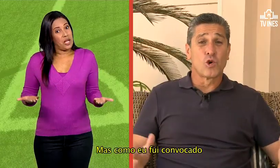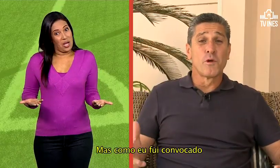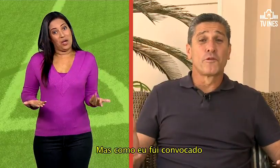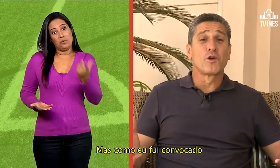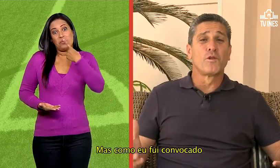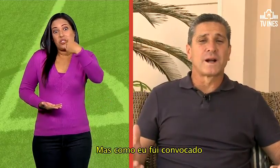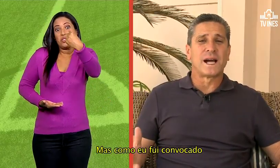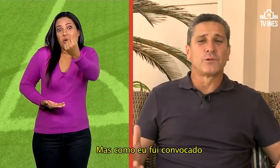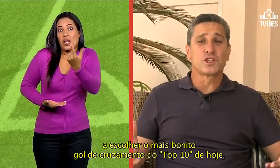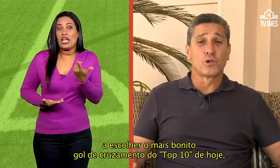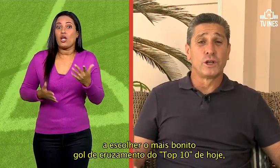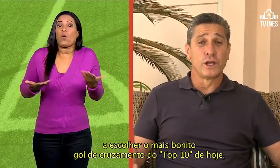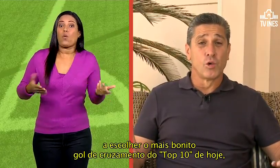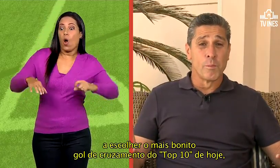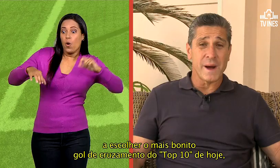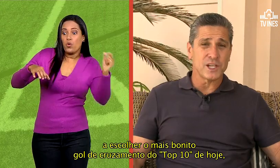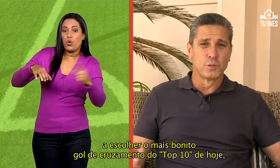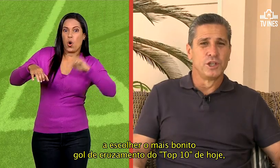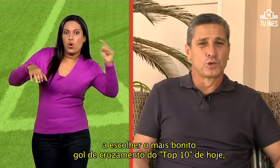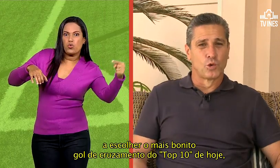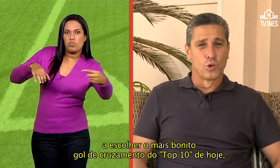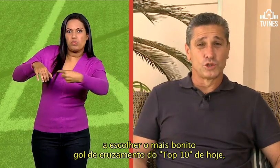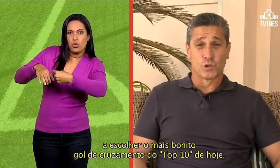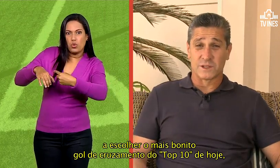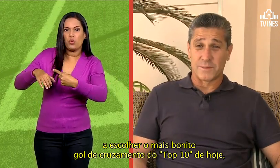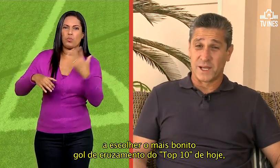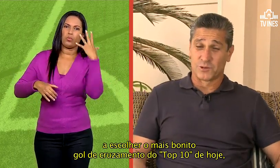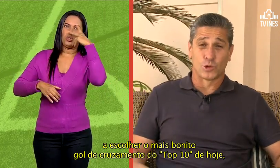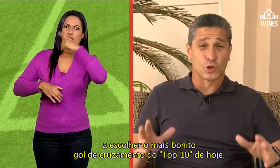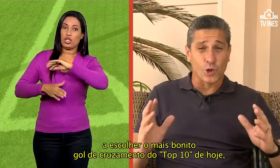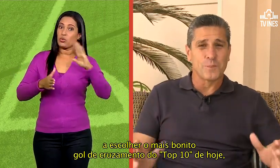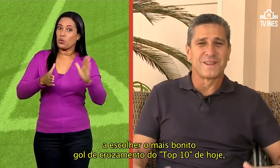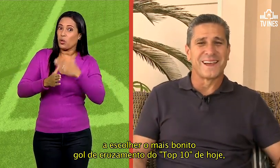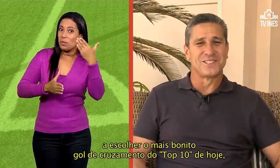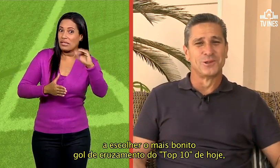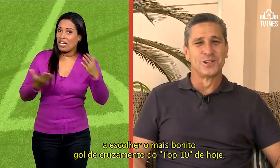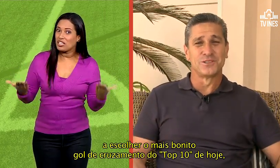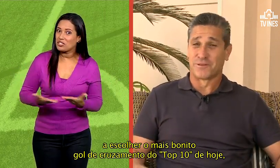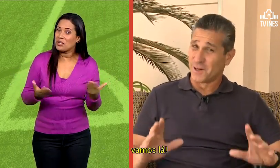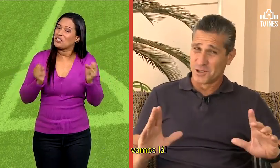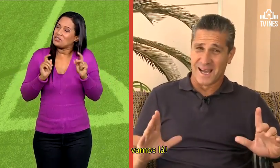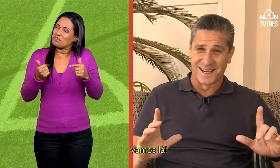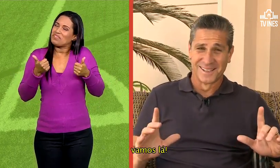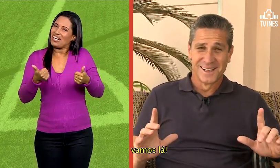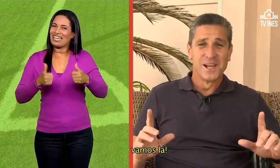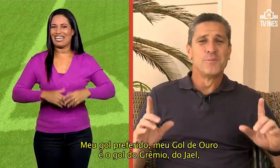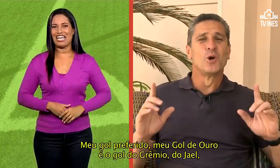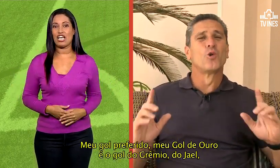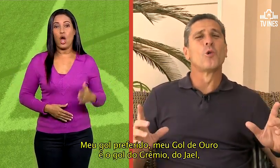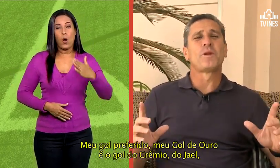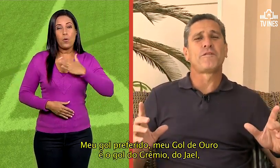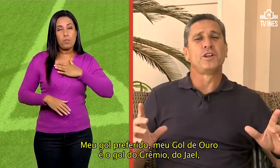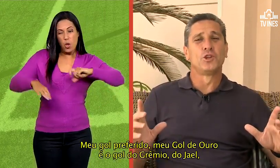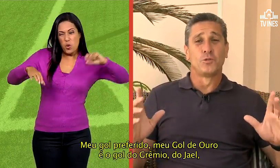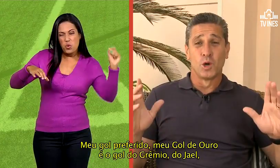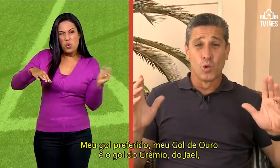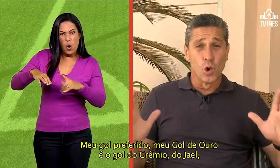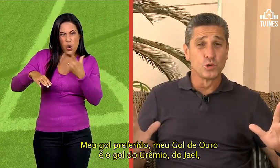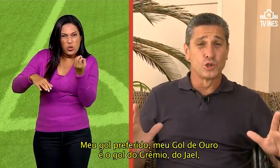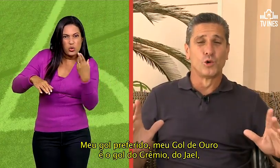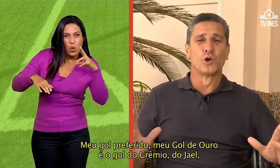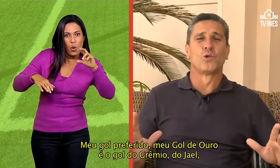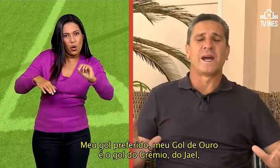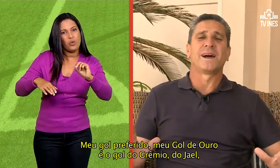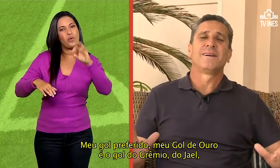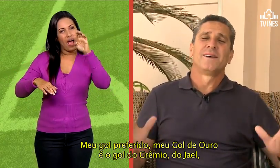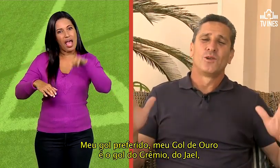Mas como eu fui convocado a escolher o mais bonito gol de cruzamento do top 10 de hoje, vamos lá. Meu gol preferido, meu